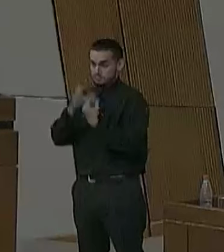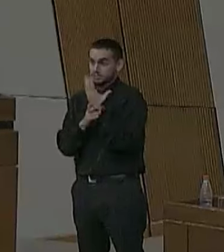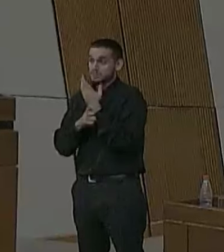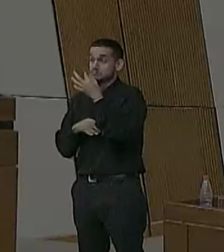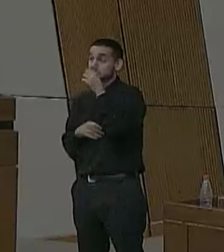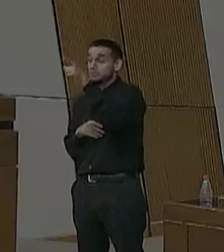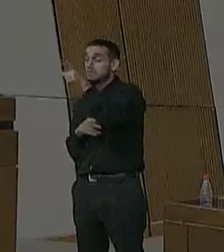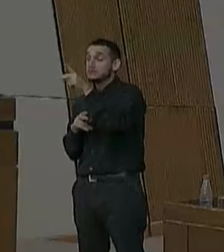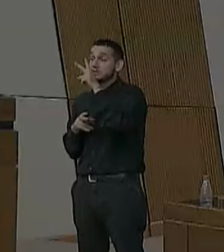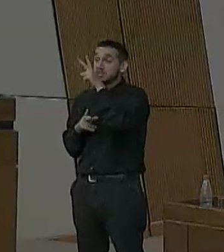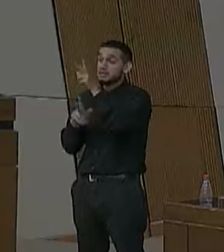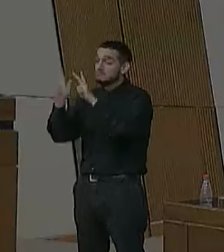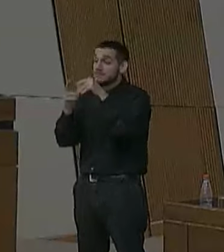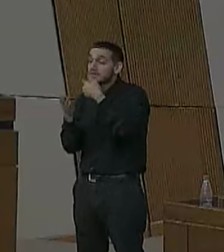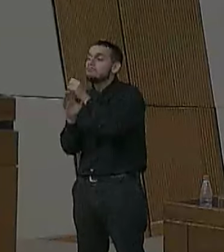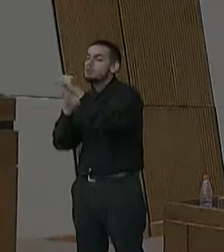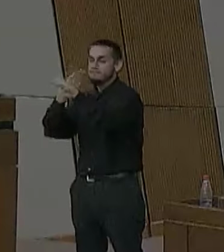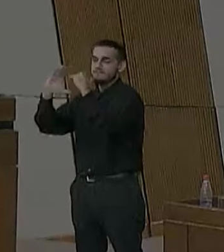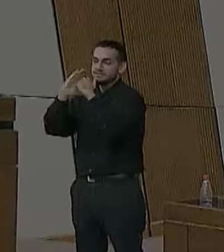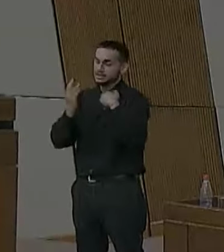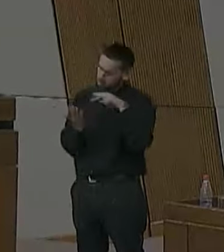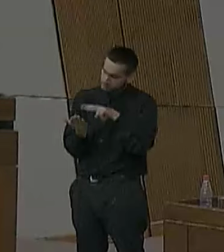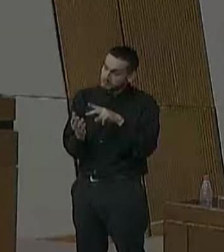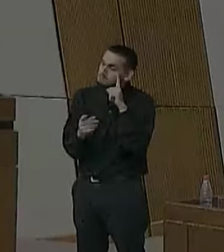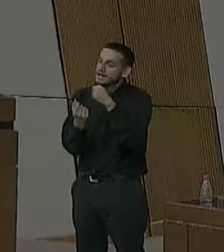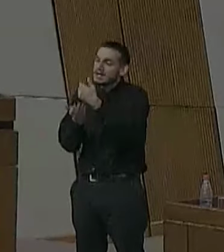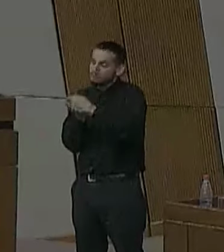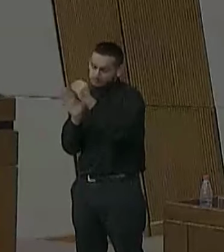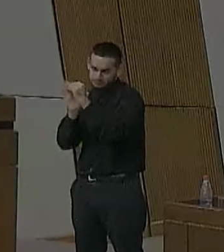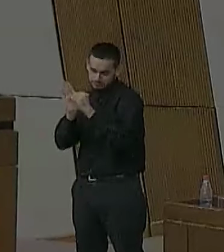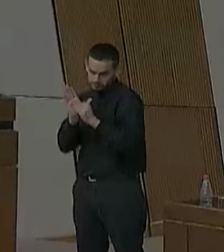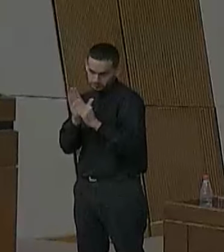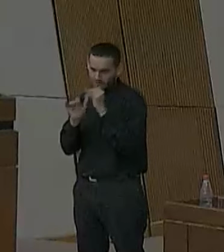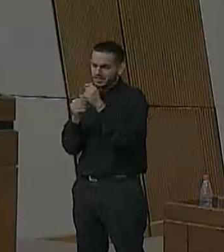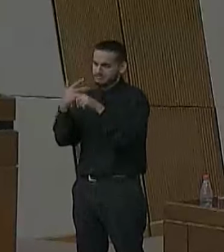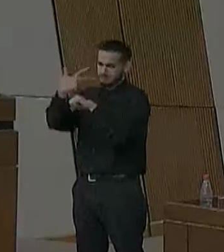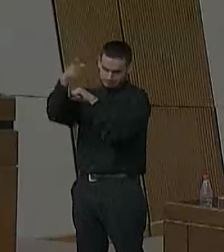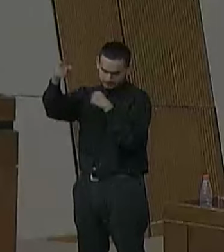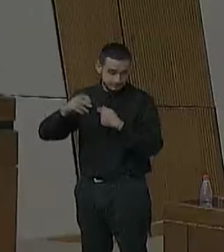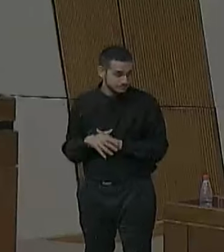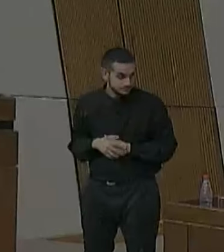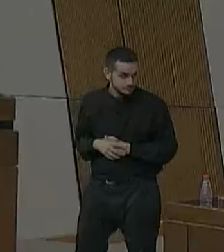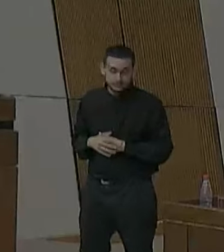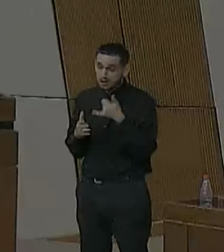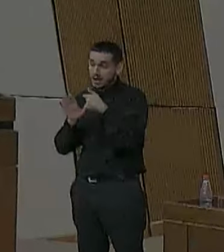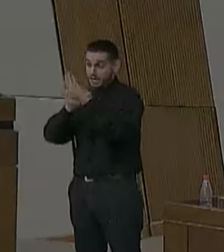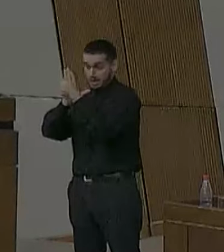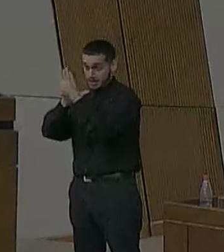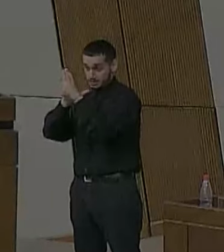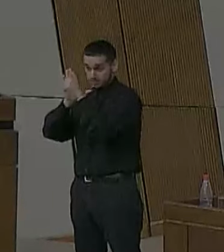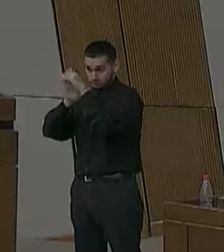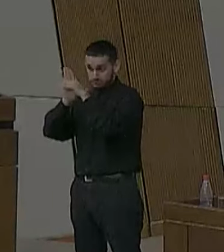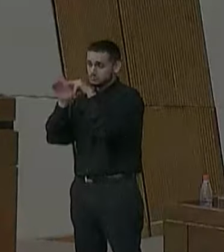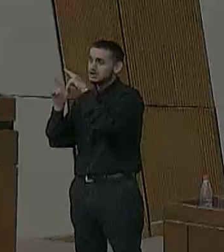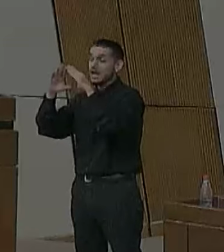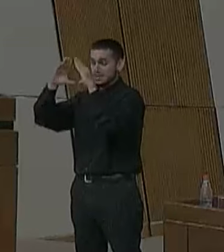háganos llegar por el medio que ustedes se sientan más cómodos todos los aportes que tengan en relación a los artículos que están, como mencionó Shirley, en el